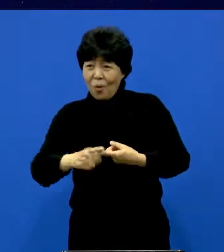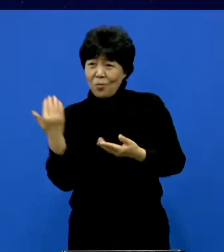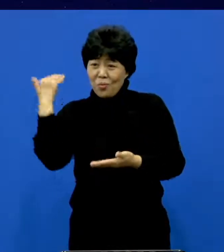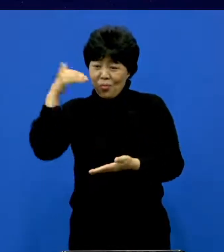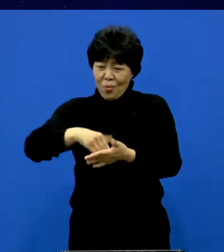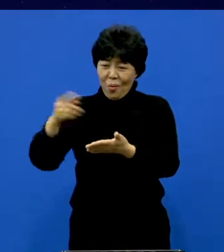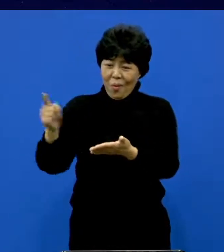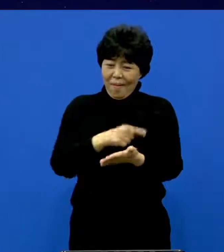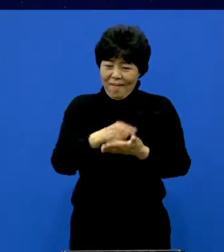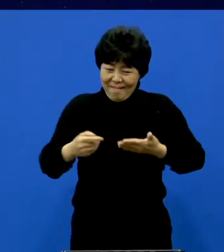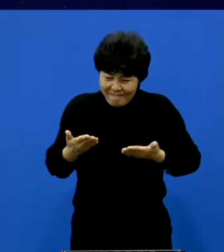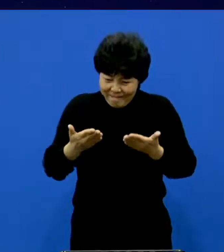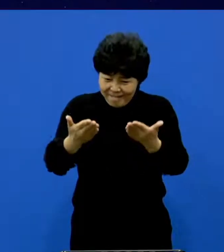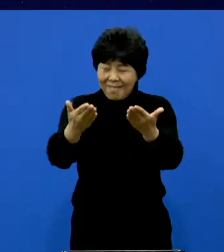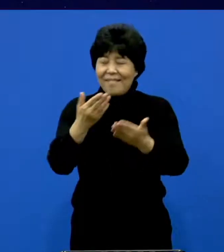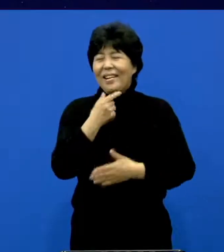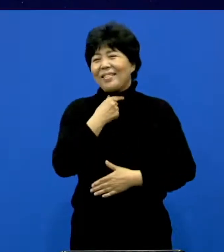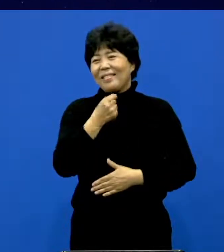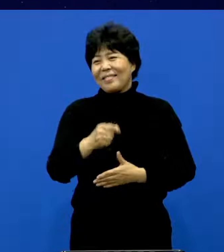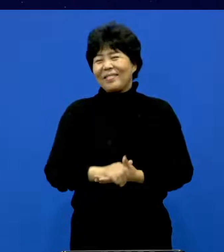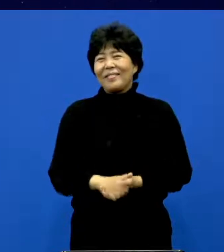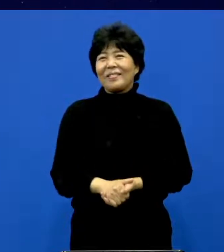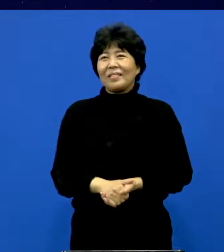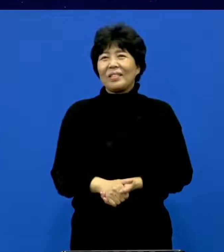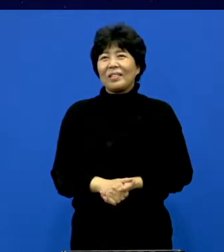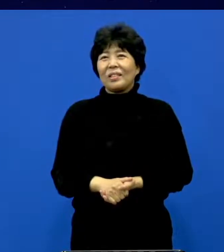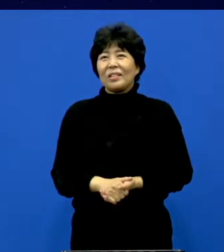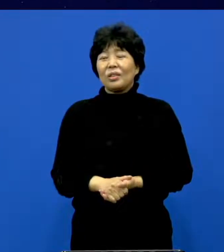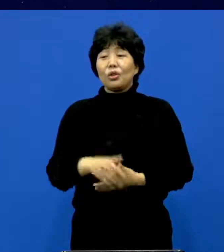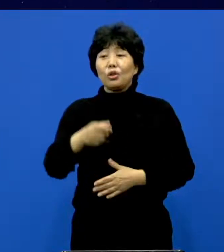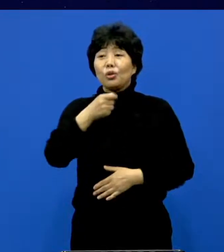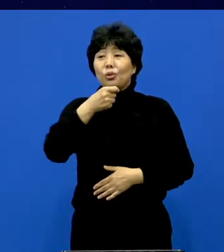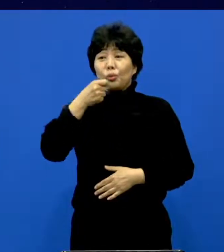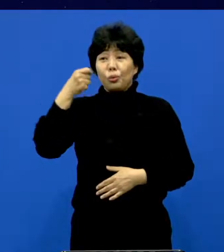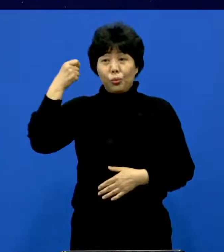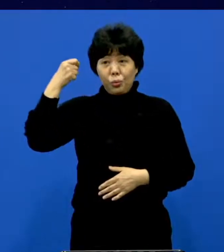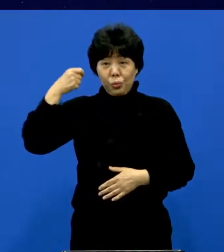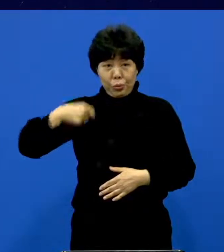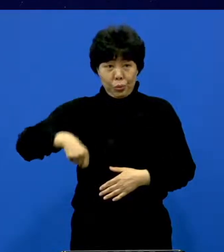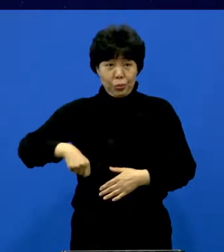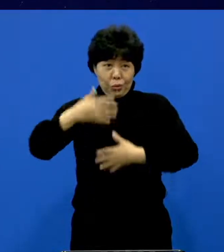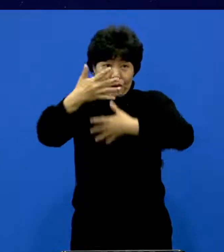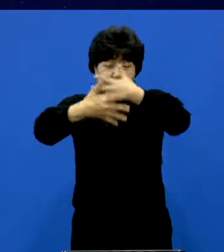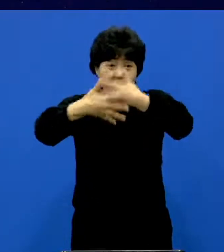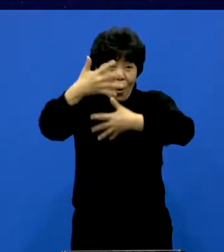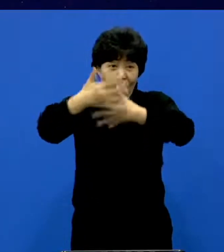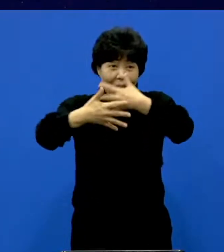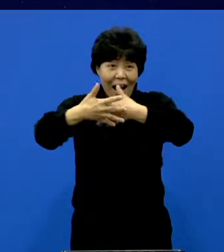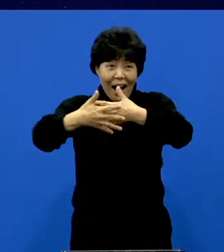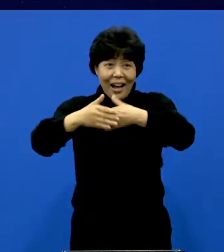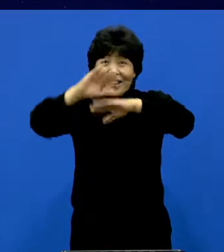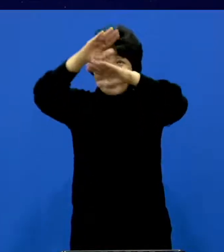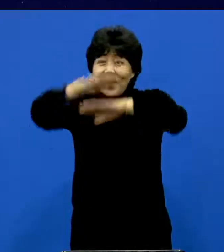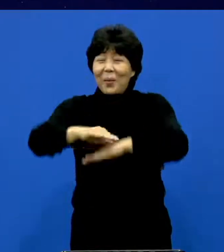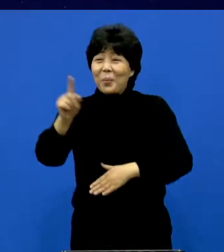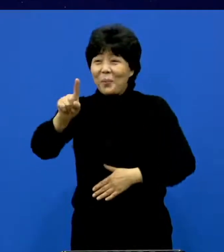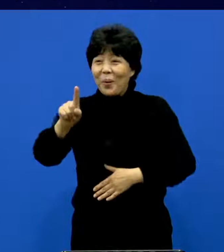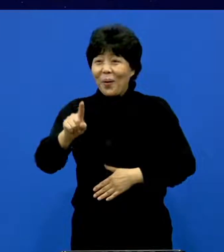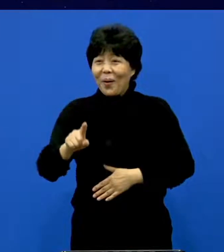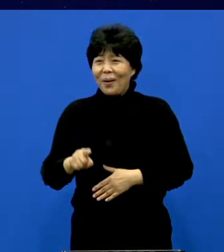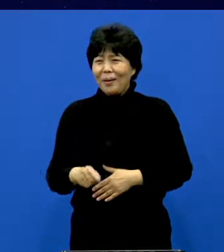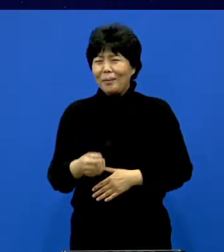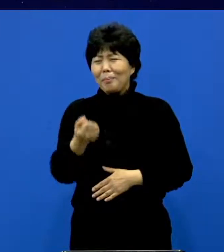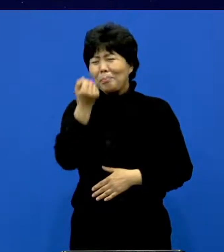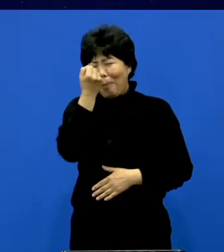분노가 하늘을 찌른다는 거예요. 여러분, 중국 영화의 스토리가 그렇잖아요. 무술 영화 스토리가 뻔한 거예요. 안 보아도 결론이 정해져